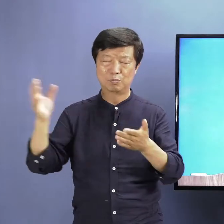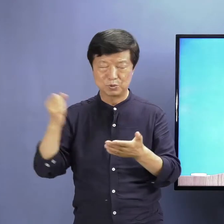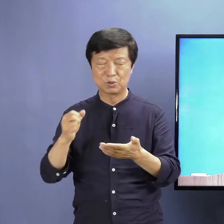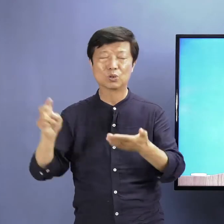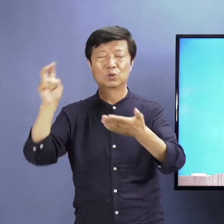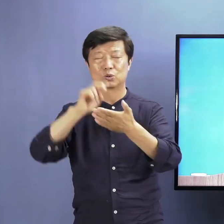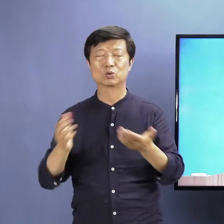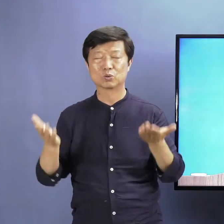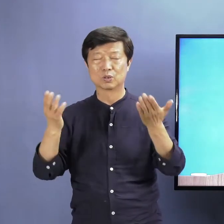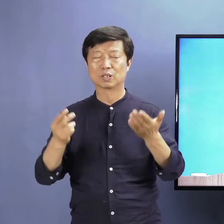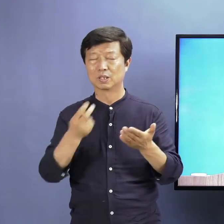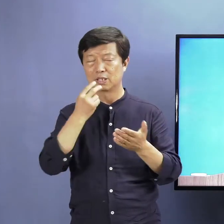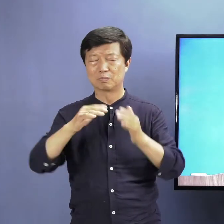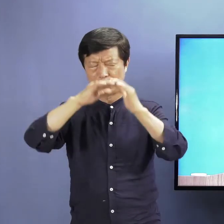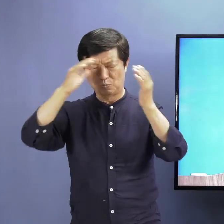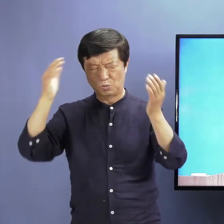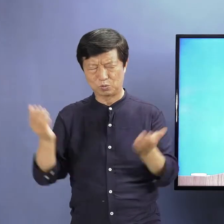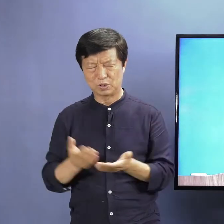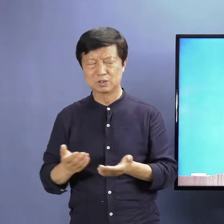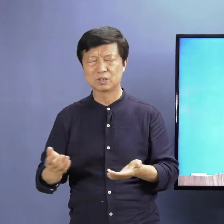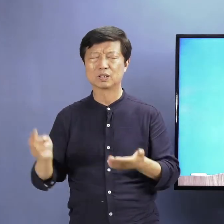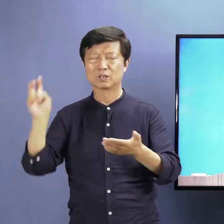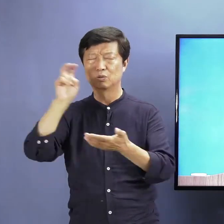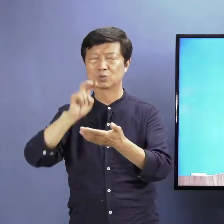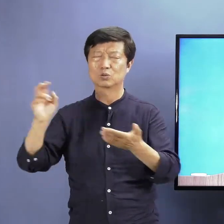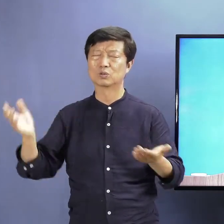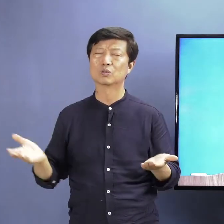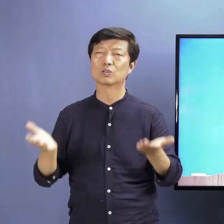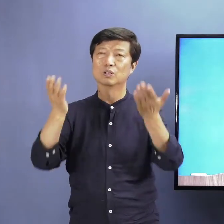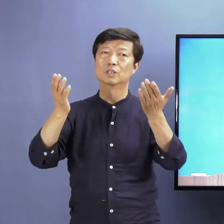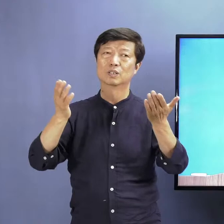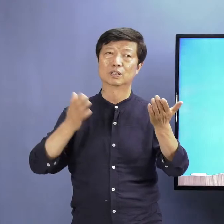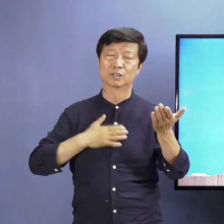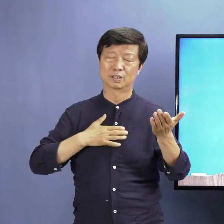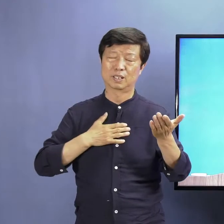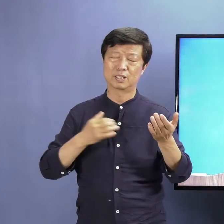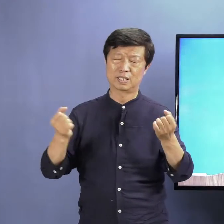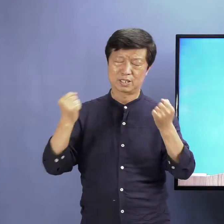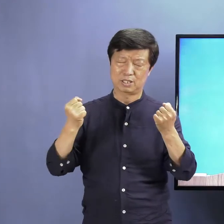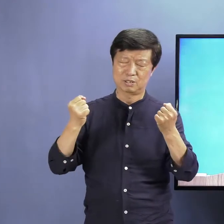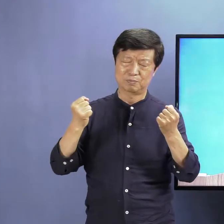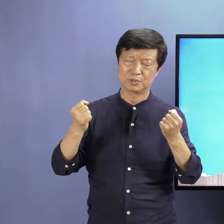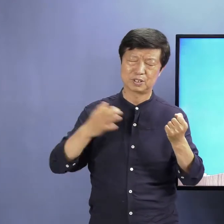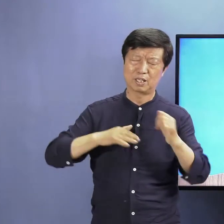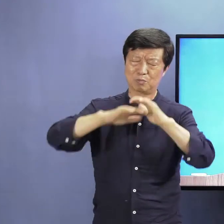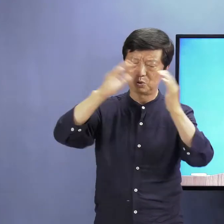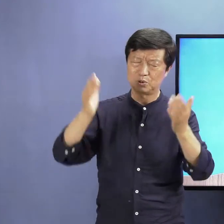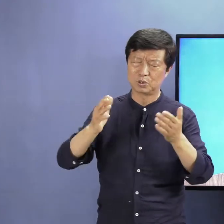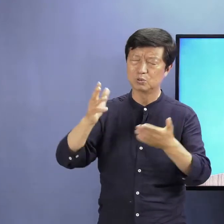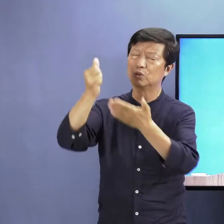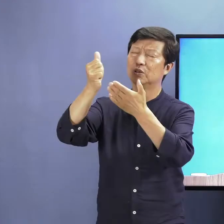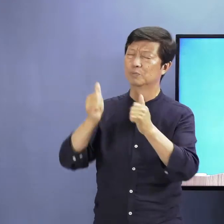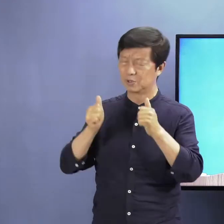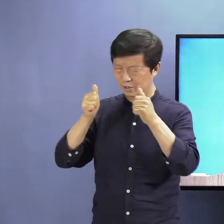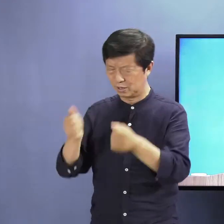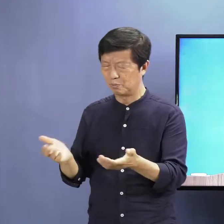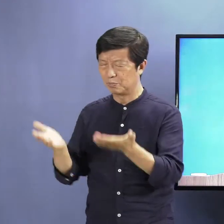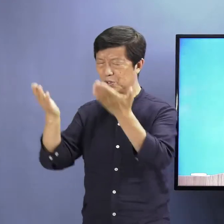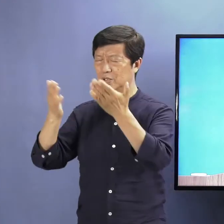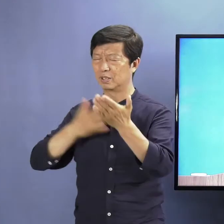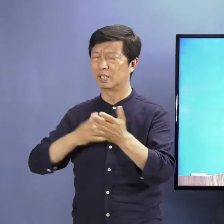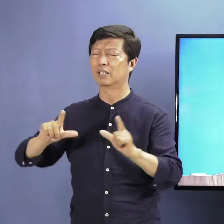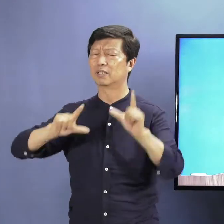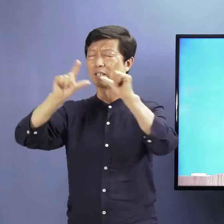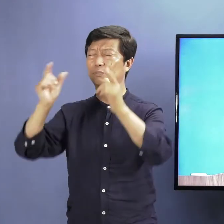섬기리, 나의 왕 나의 힘 내 모든 것들이여 주 경배해 내 삶을 드려 주께